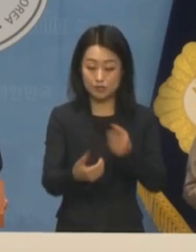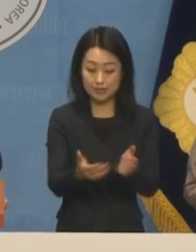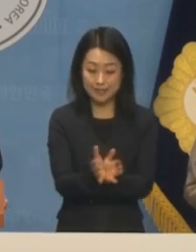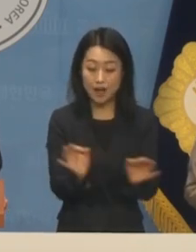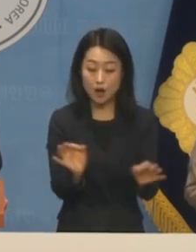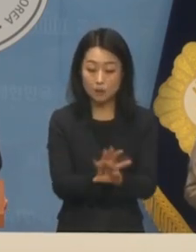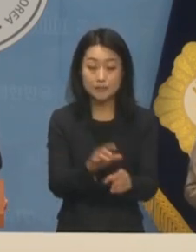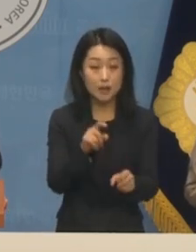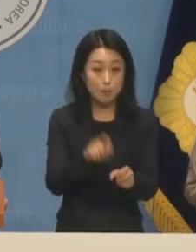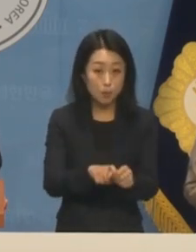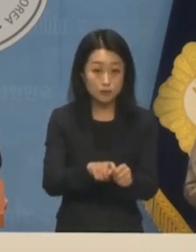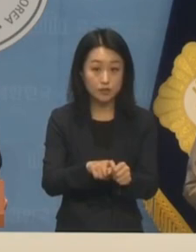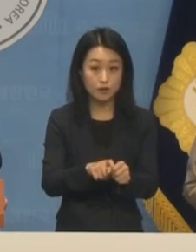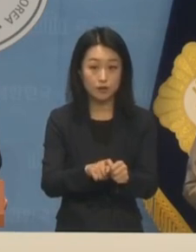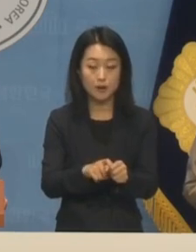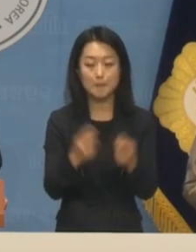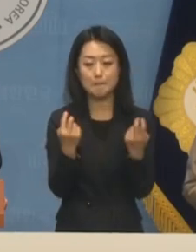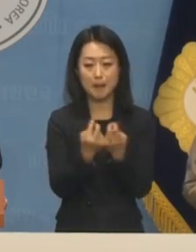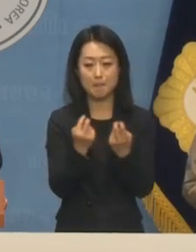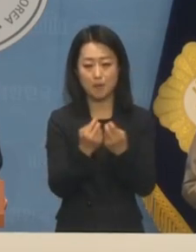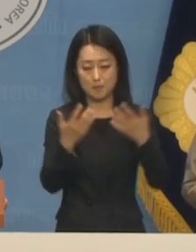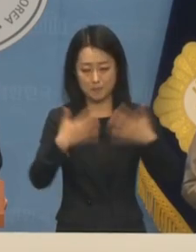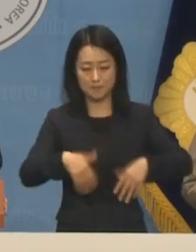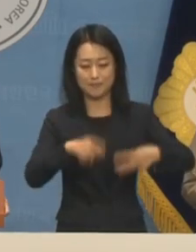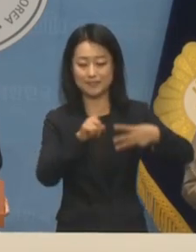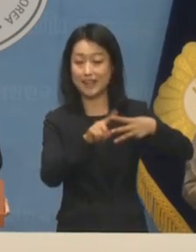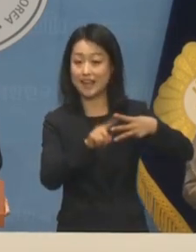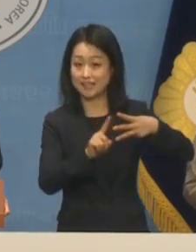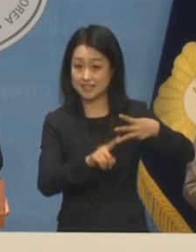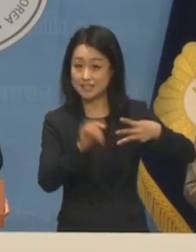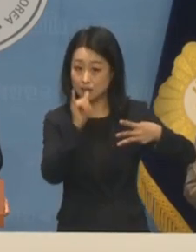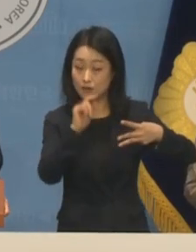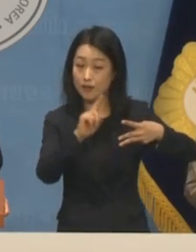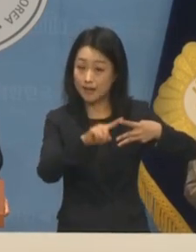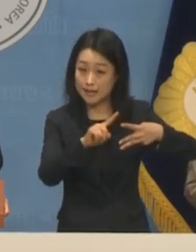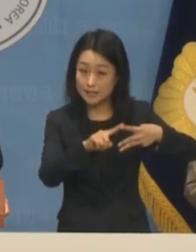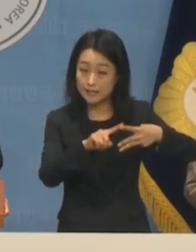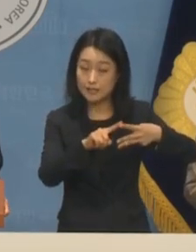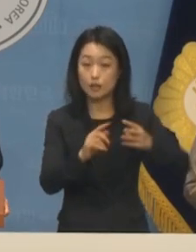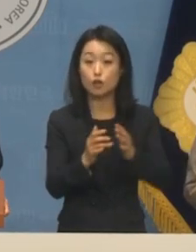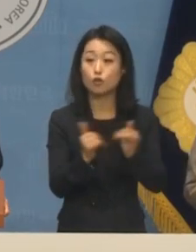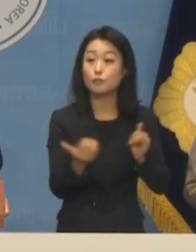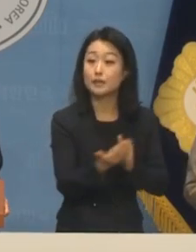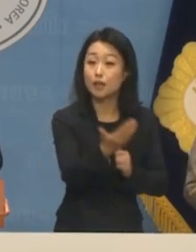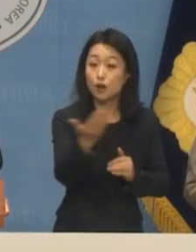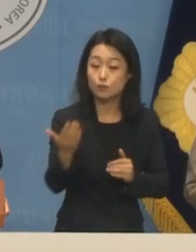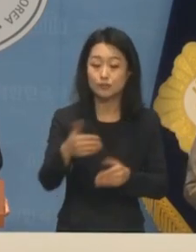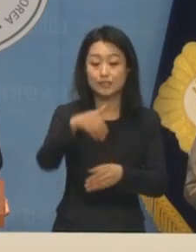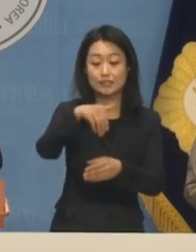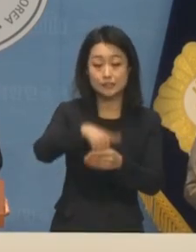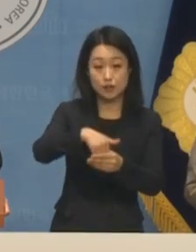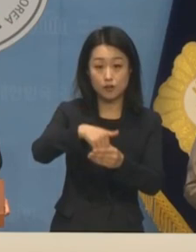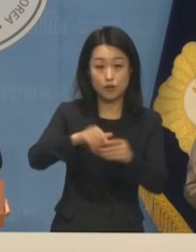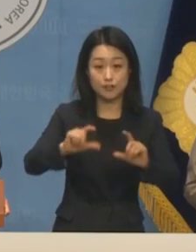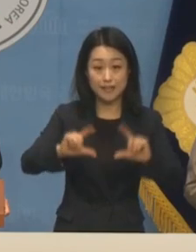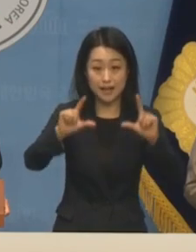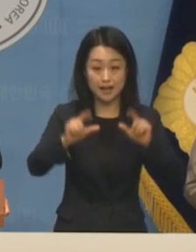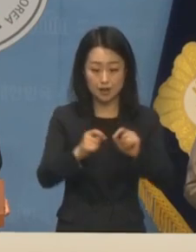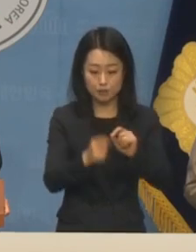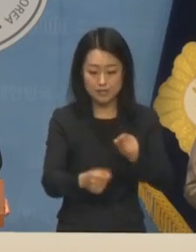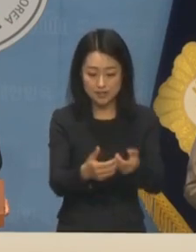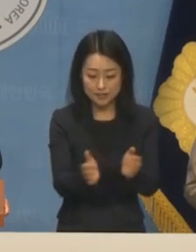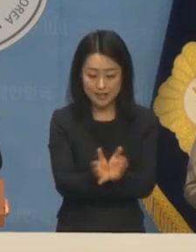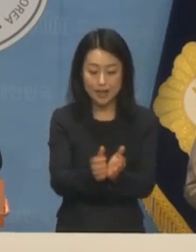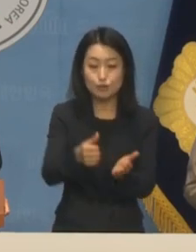위해서는 사실 세 가지 정도의 방법이 있는데, 하나는 국민들이 선거일에 위성정당을 안